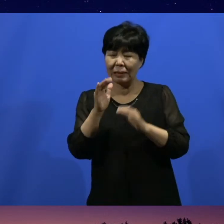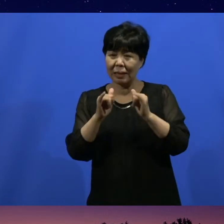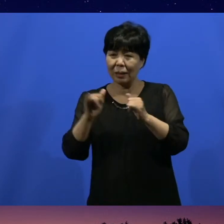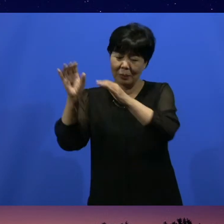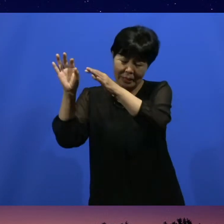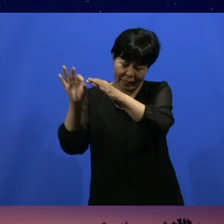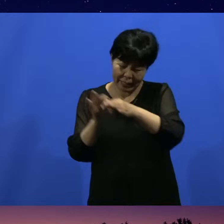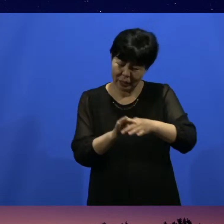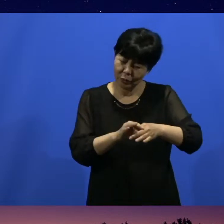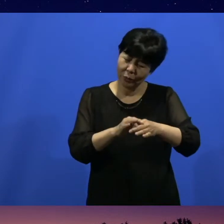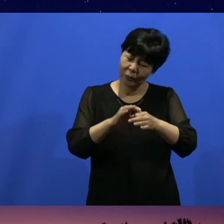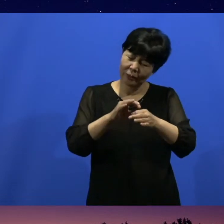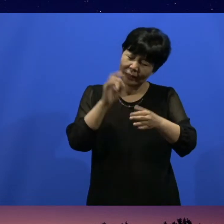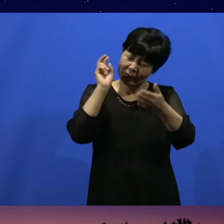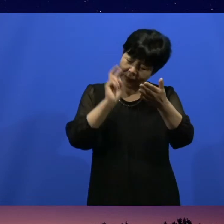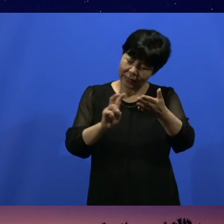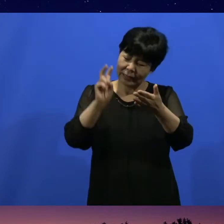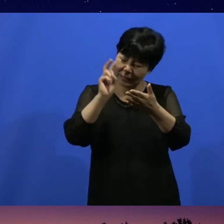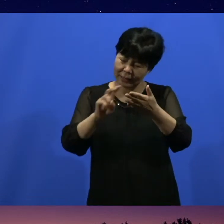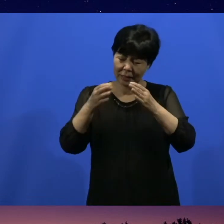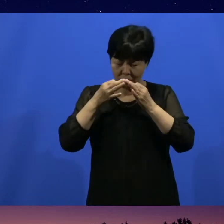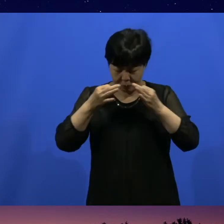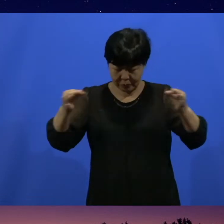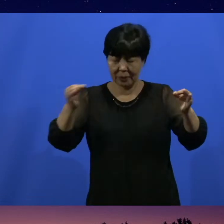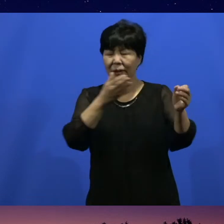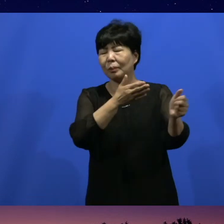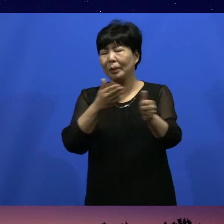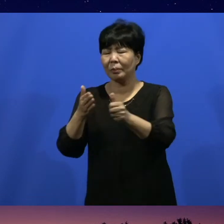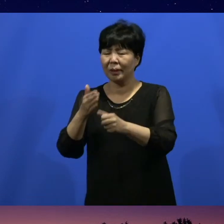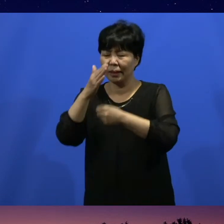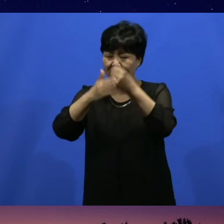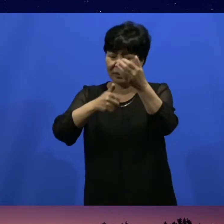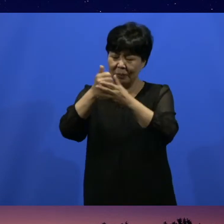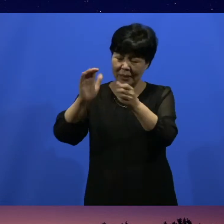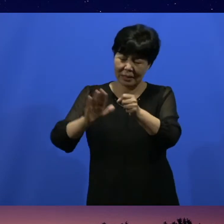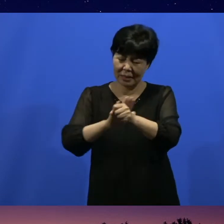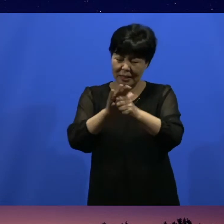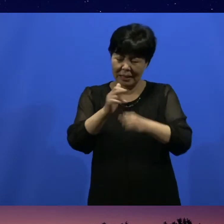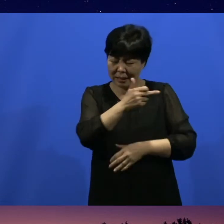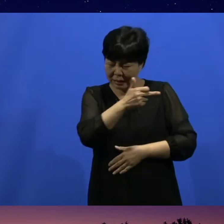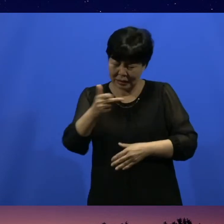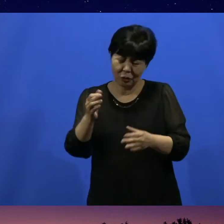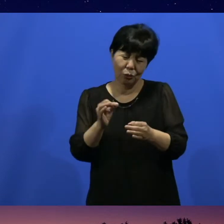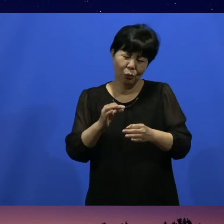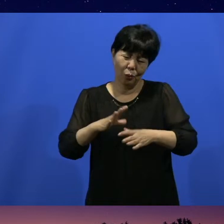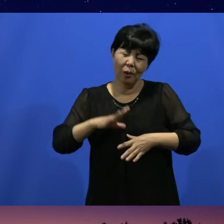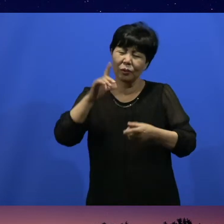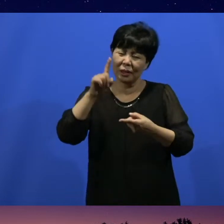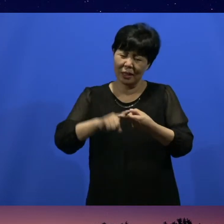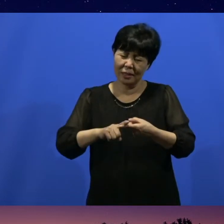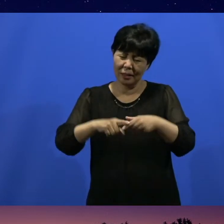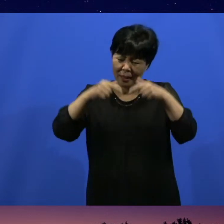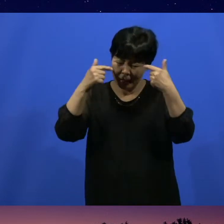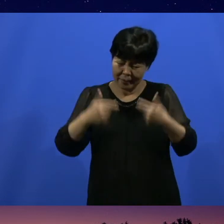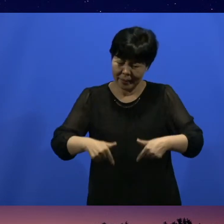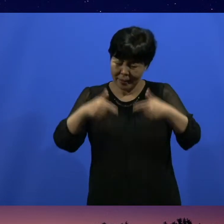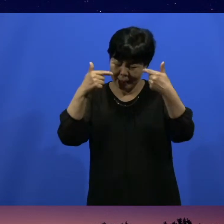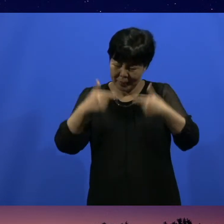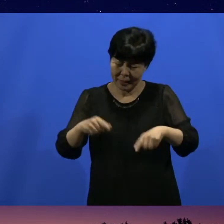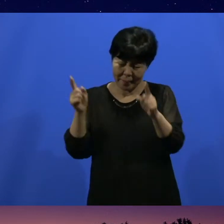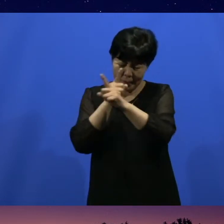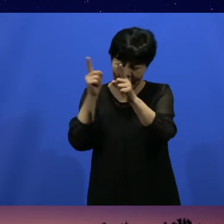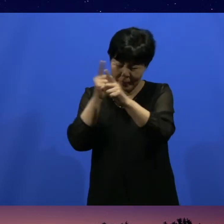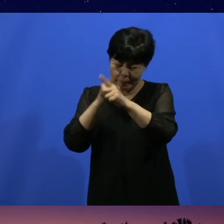사랑이 얼마나 날 부욕해 하는지, 그 사랑이 얼마나 크고 놀라운지 하나님 그 사랑을 날마다 감격하며 살게